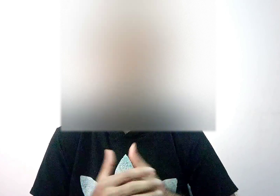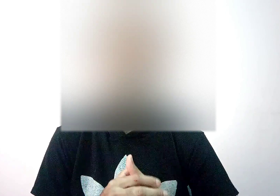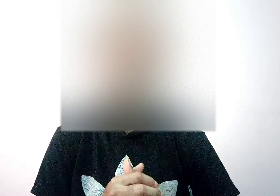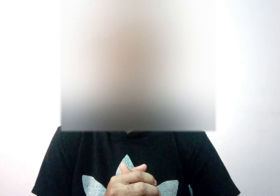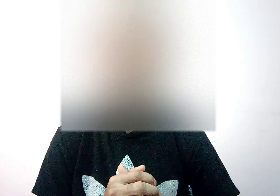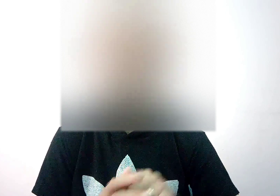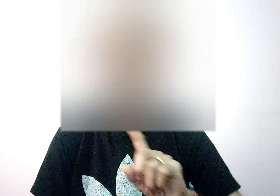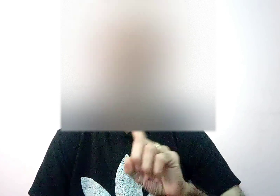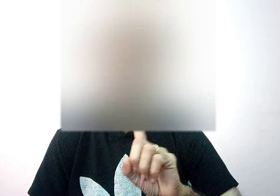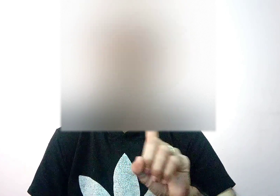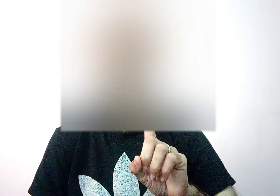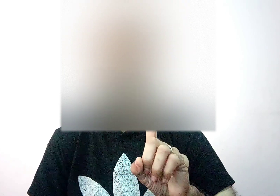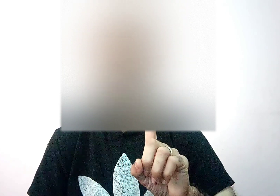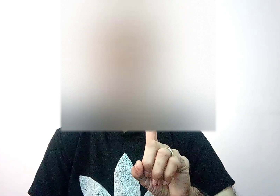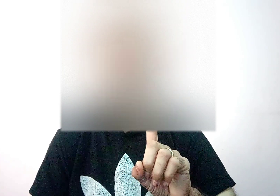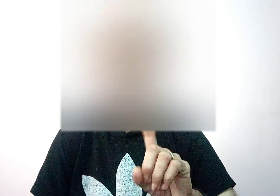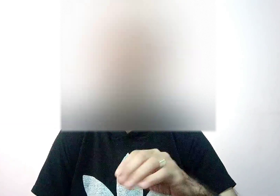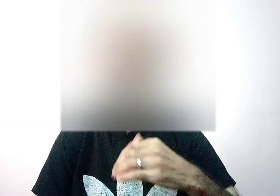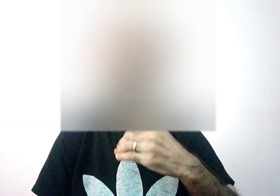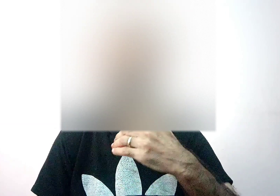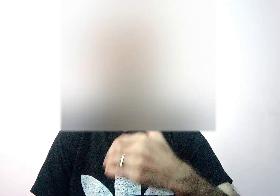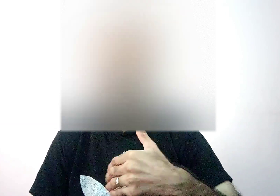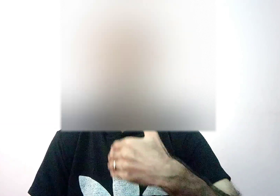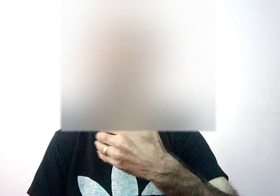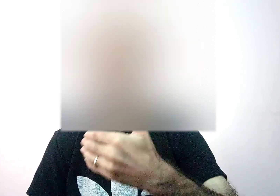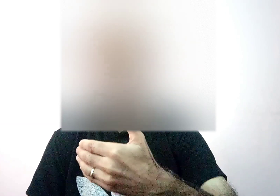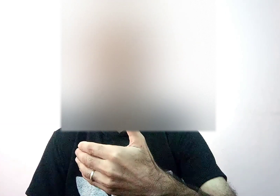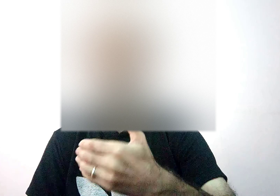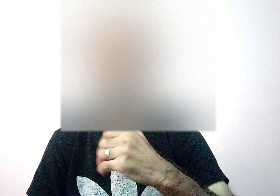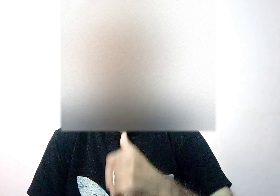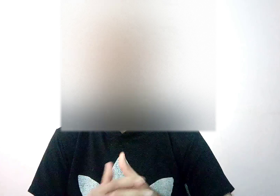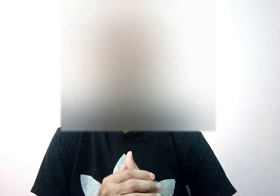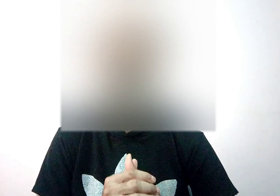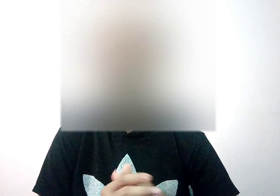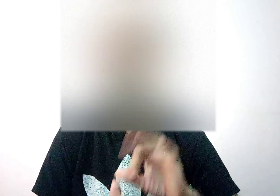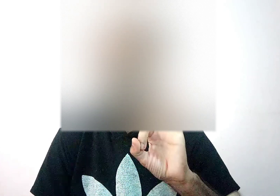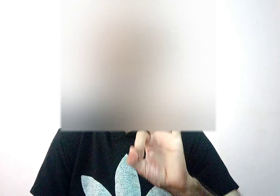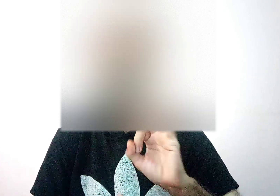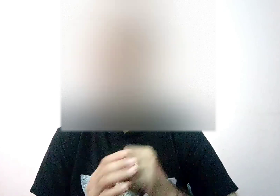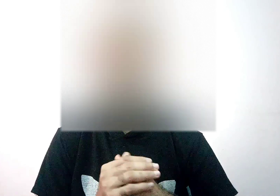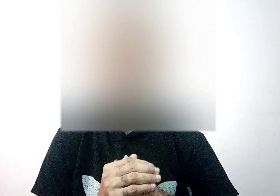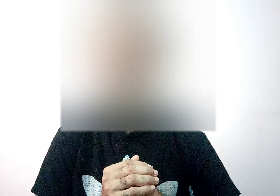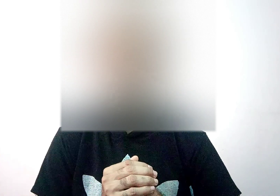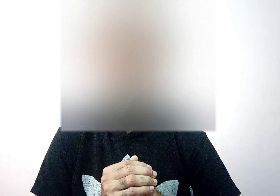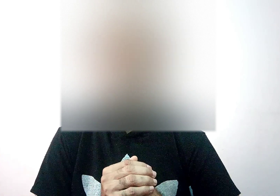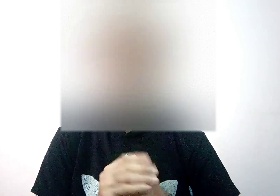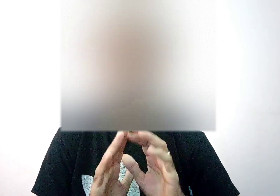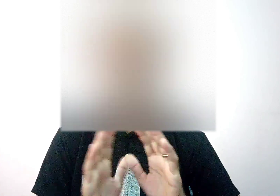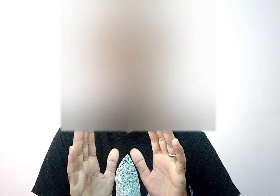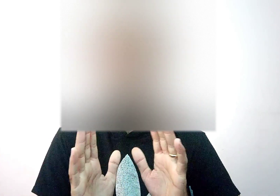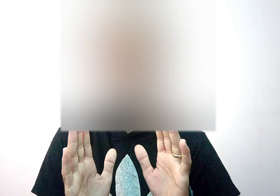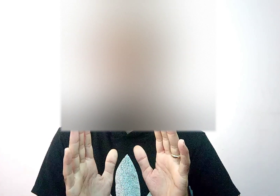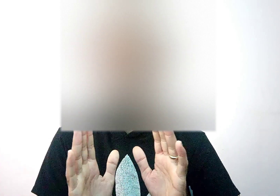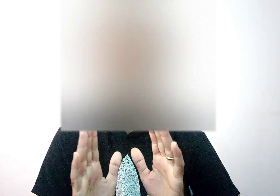الحكومة الاثيوبية مش هتطلع بيان وتكشف عن اسباب الاقالة للتلاتة. عشان كده احنا وضحنا الامور وقلنا